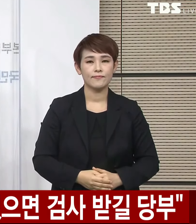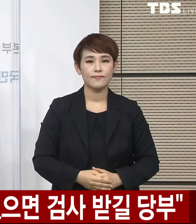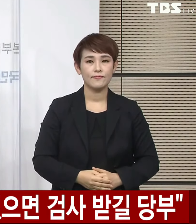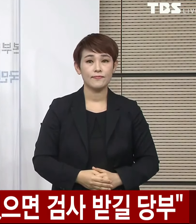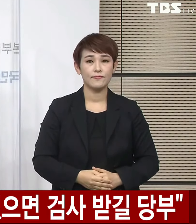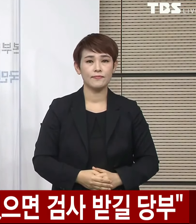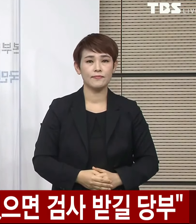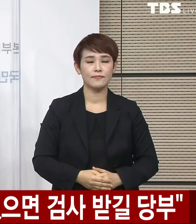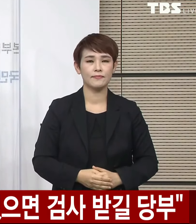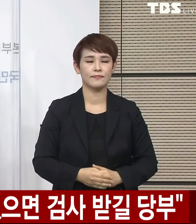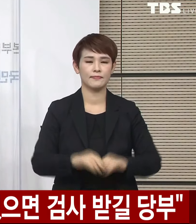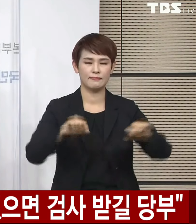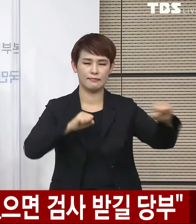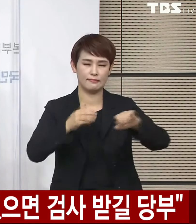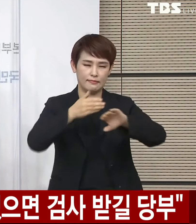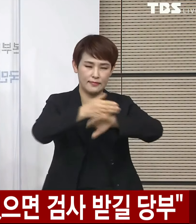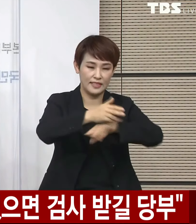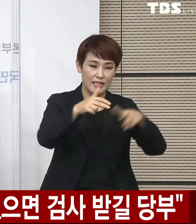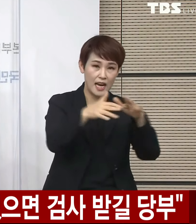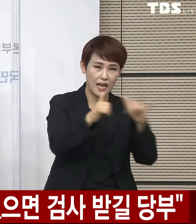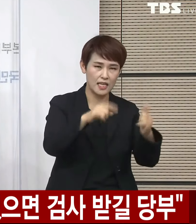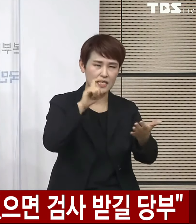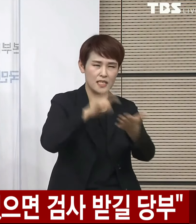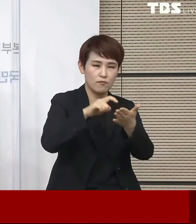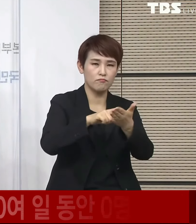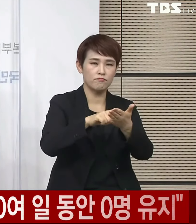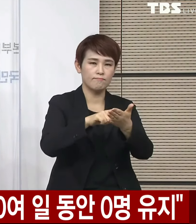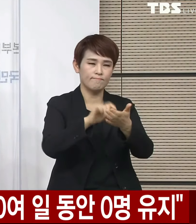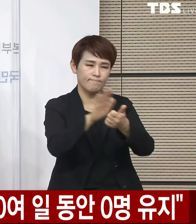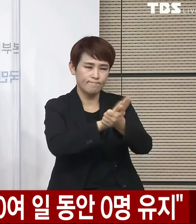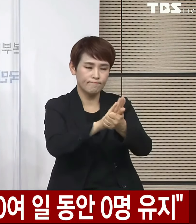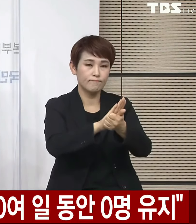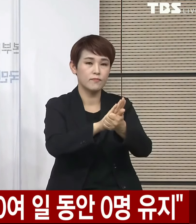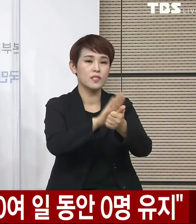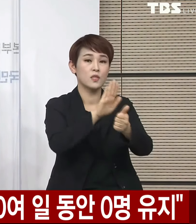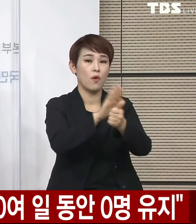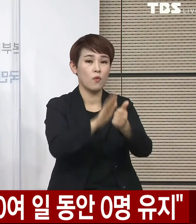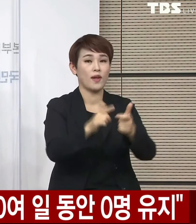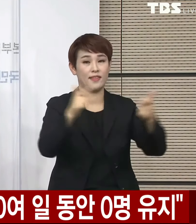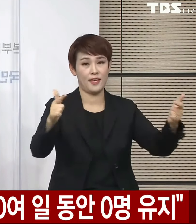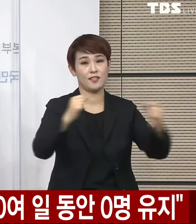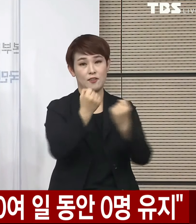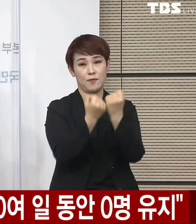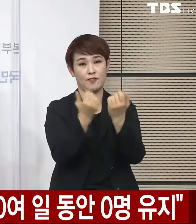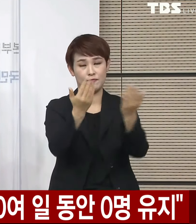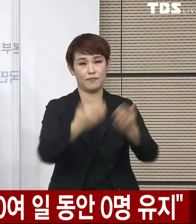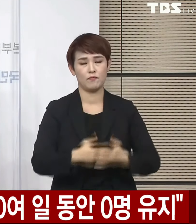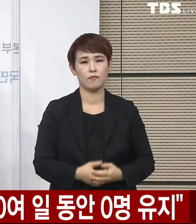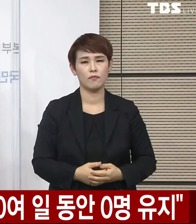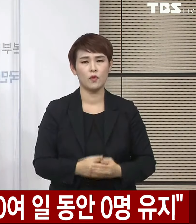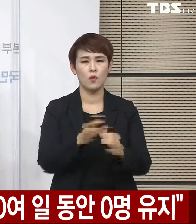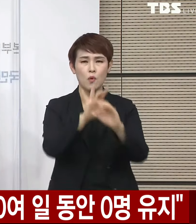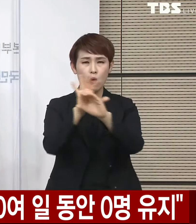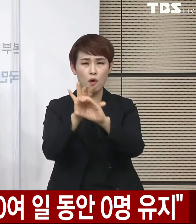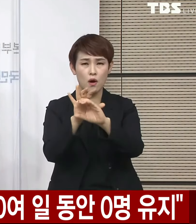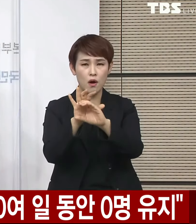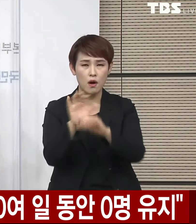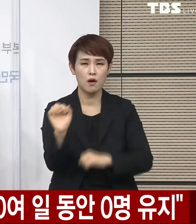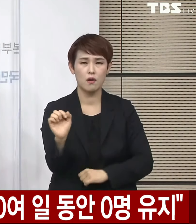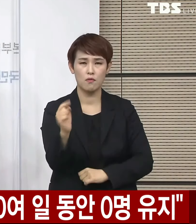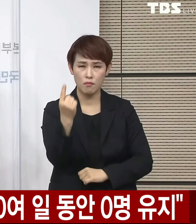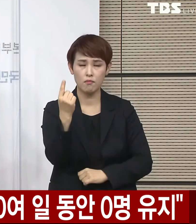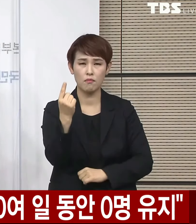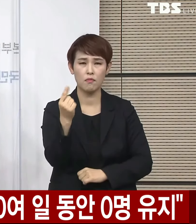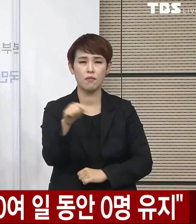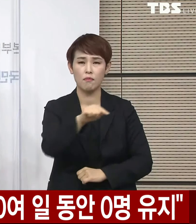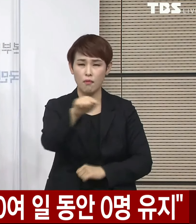다음으로 발달 장애인 긴급 돌봄 지원 확대에 대해 설명드리겠습니다. 그간 코로나19 감염 확산에